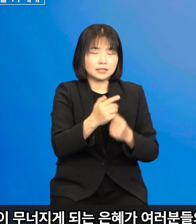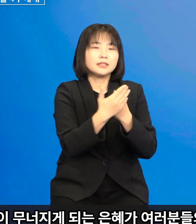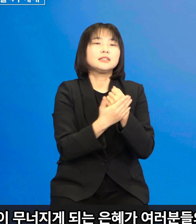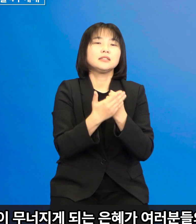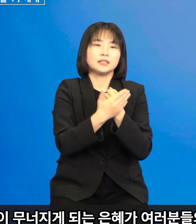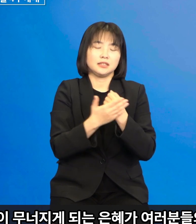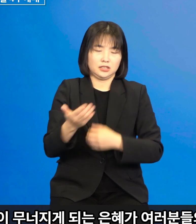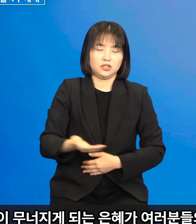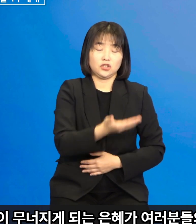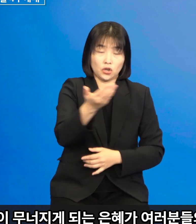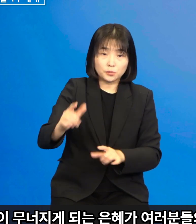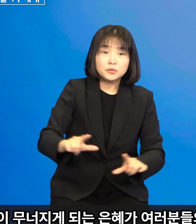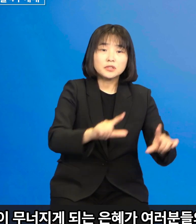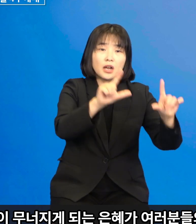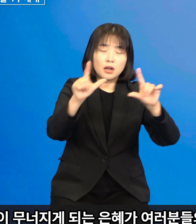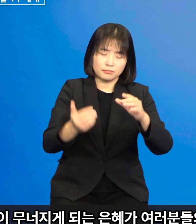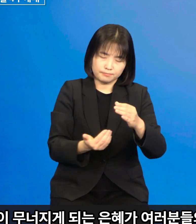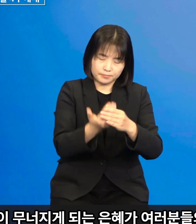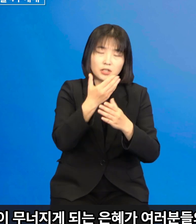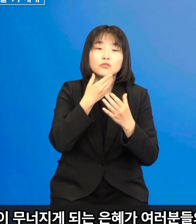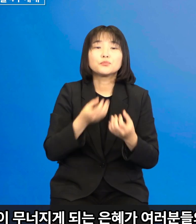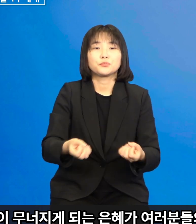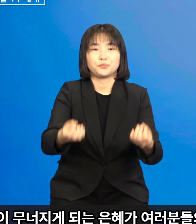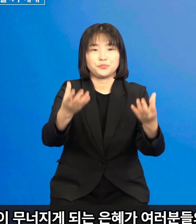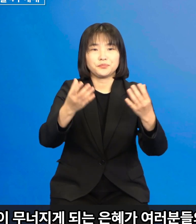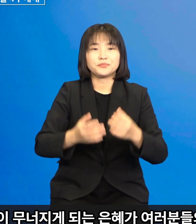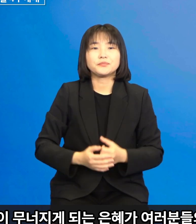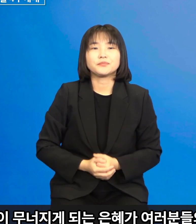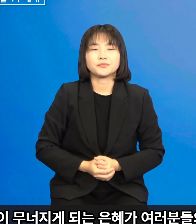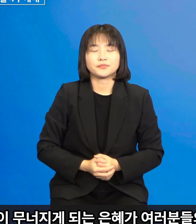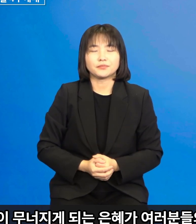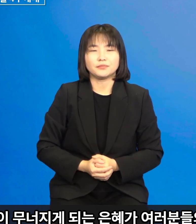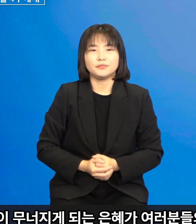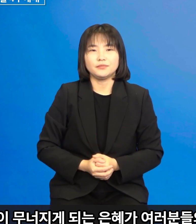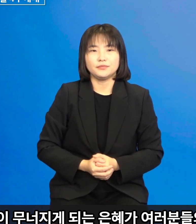은혜가 여러분들의 삶 가운데 일어나게 되기를 축복합니다.